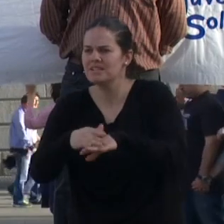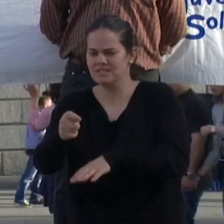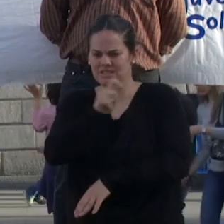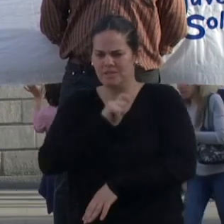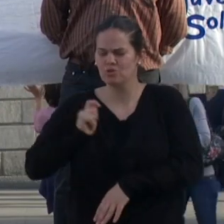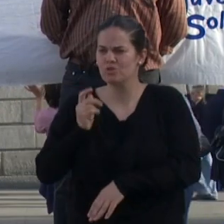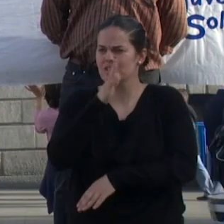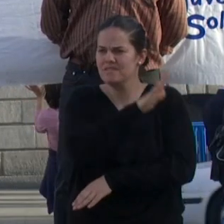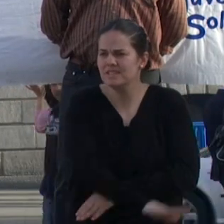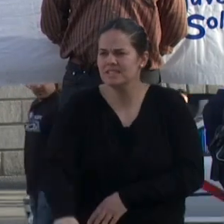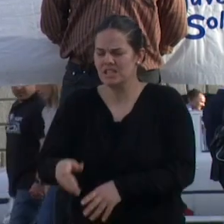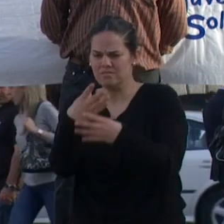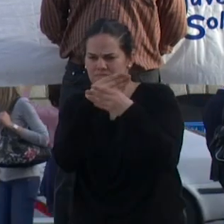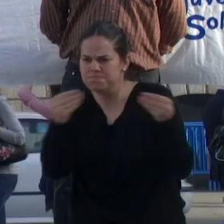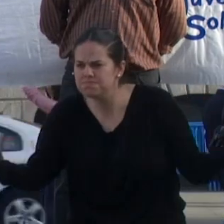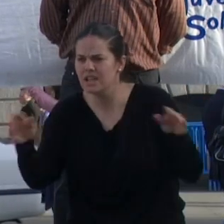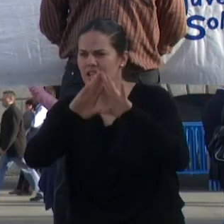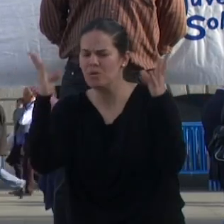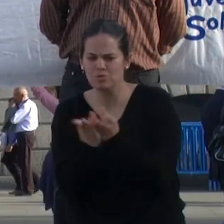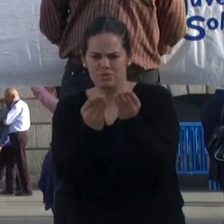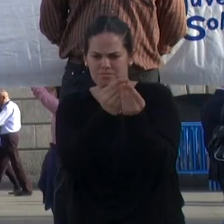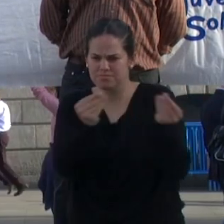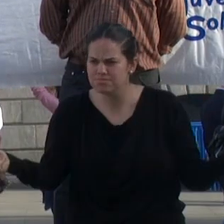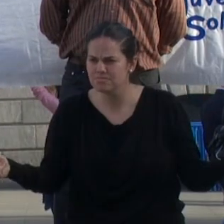la esclavitud infantil en el mundo.